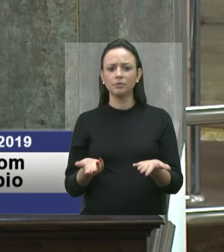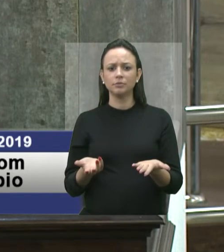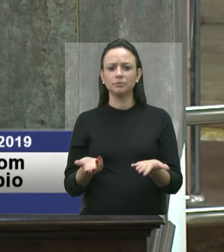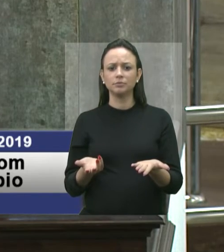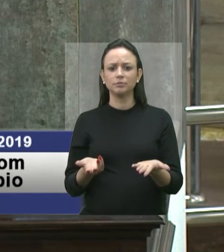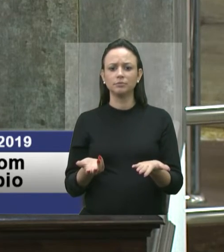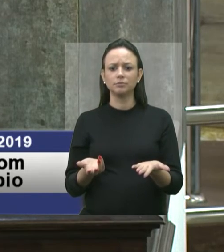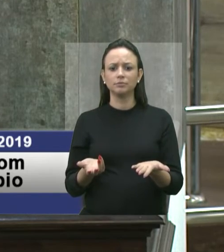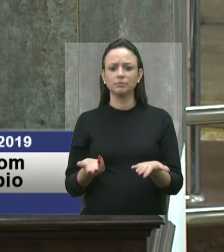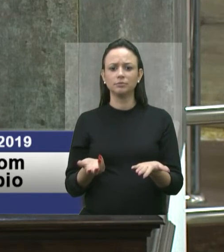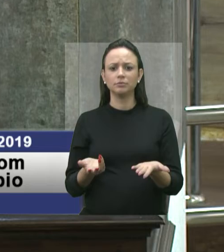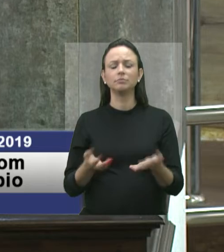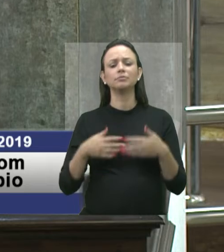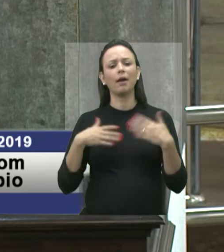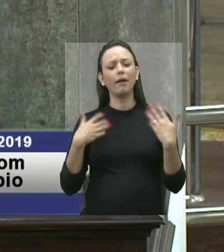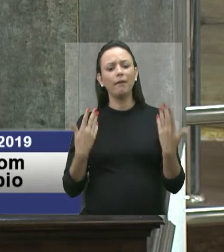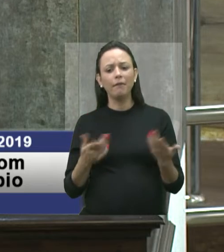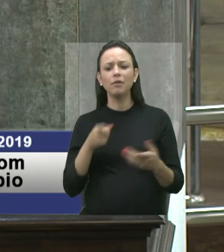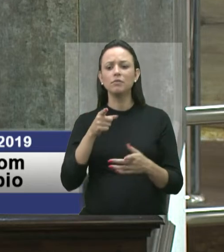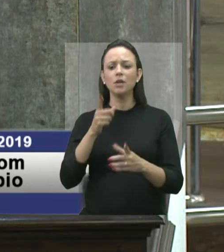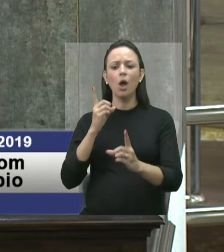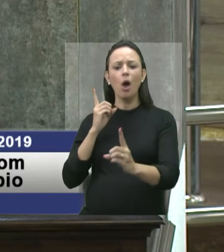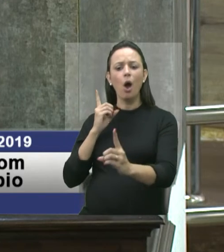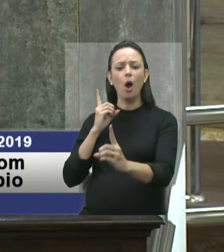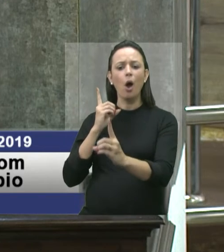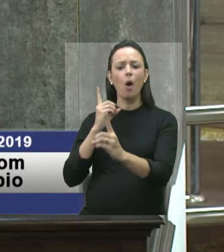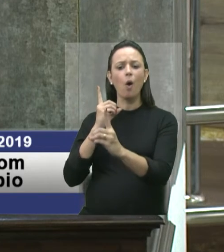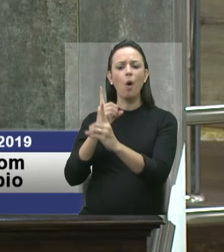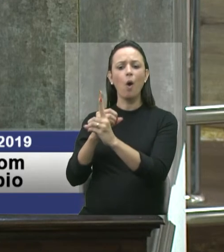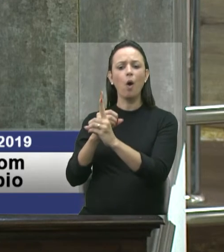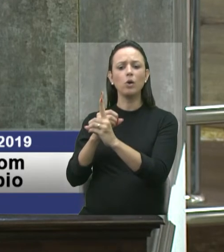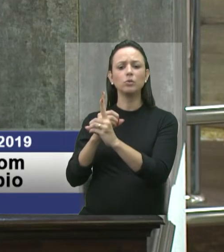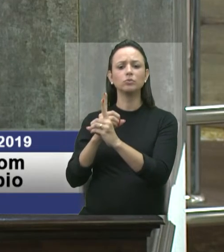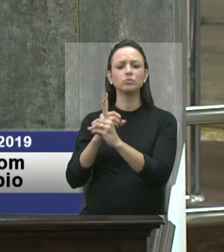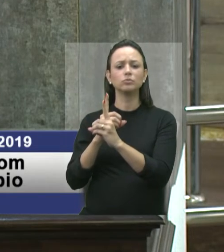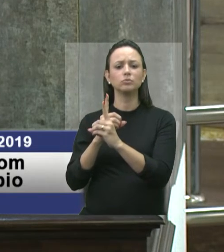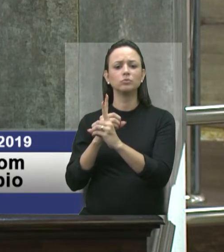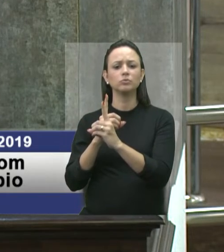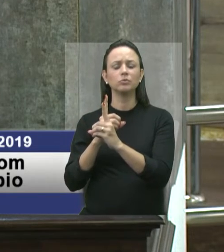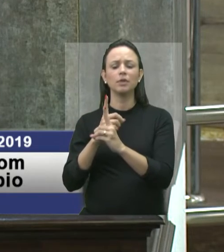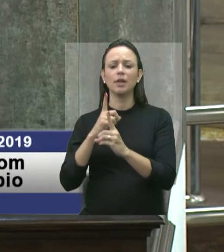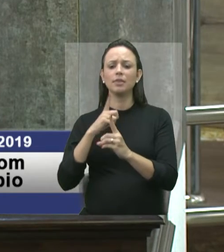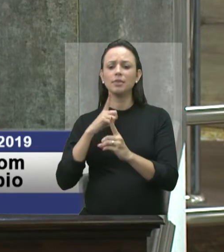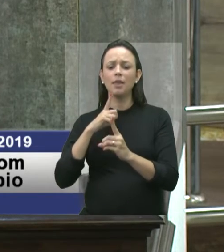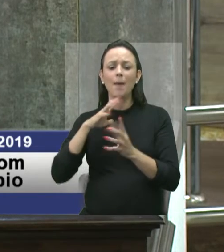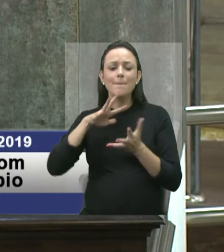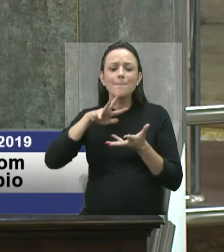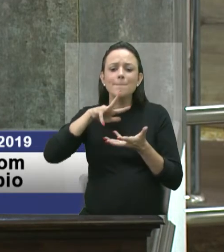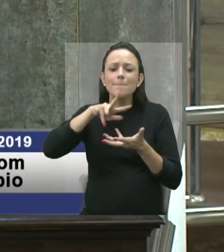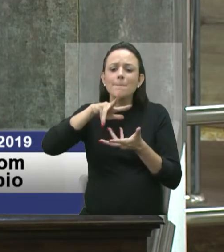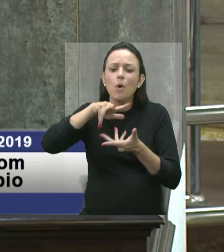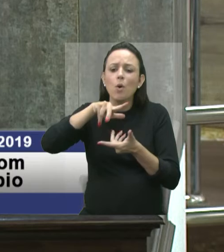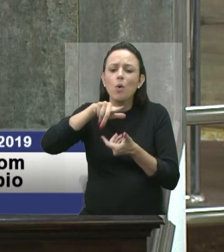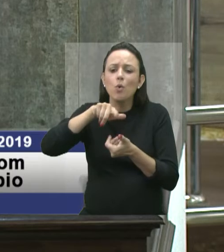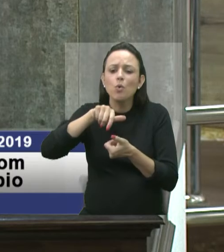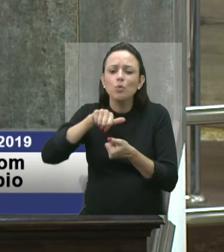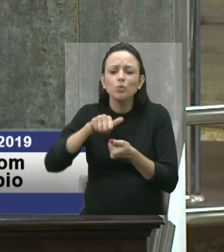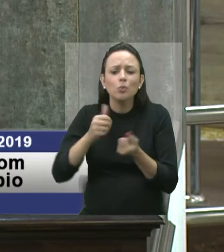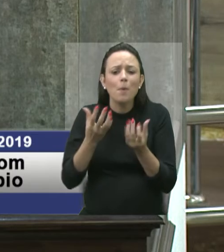E você encontra, então, o mundo com tantas pessoas